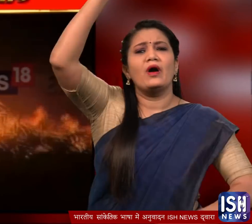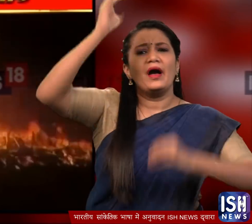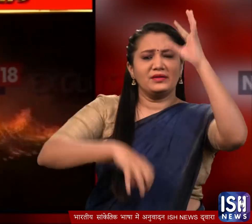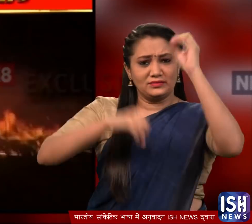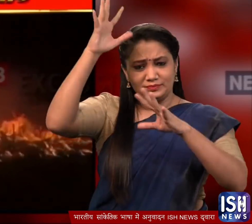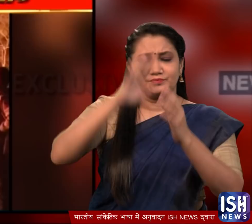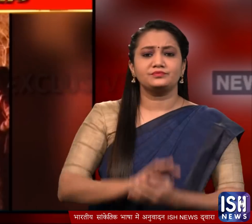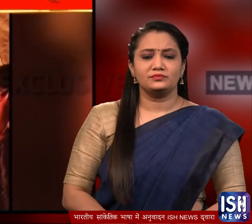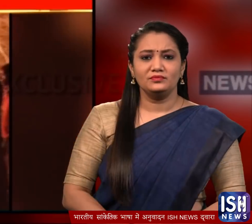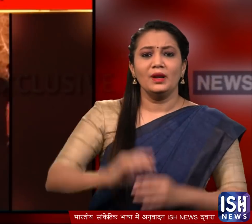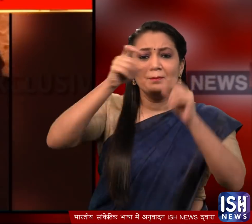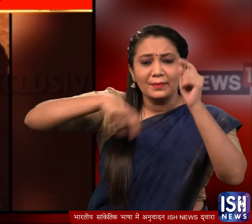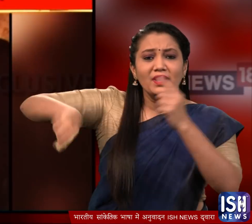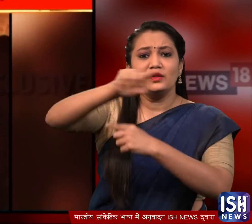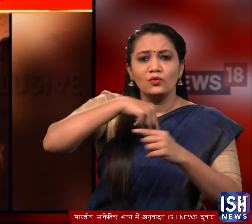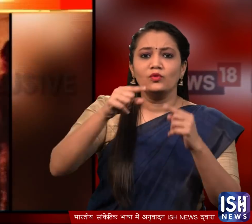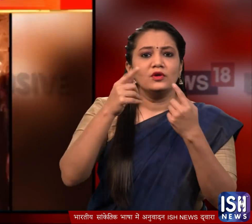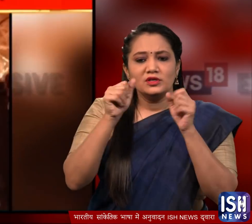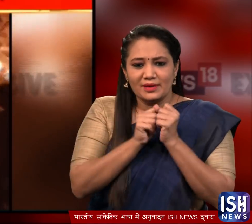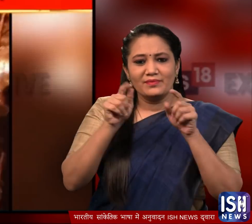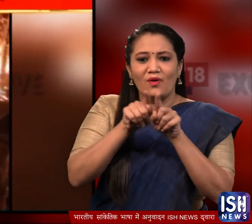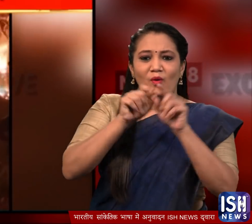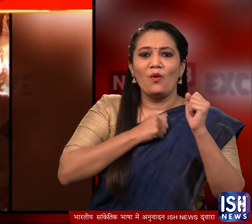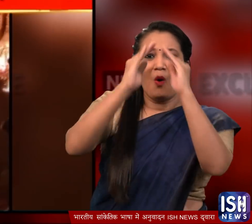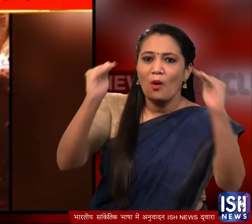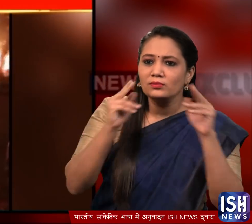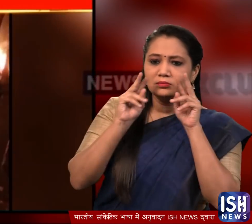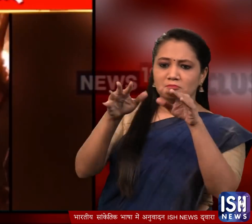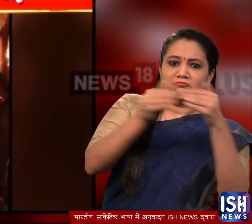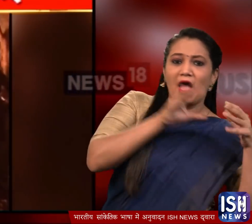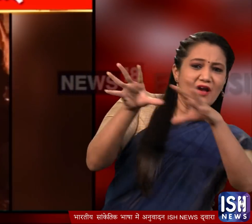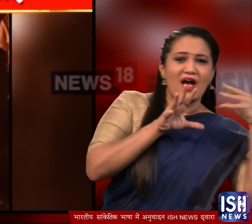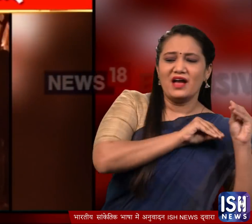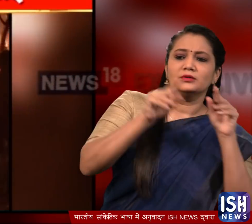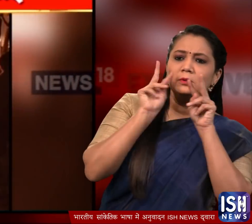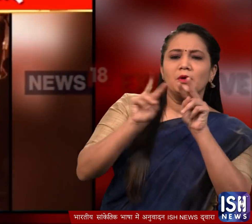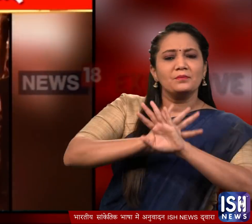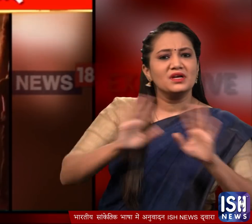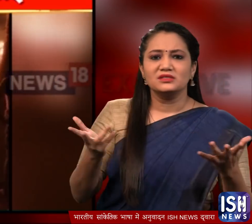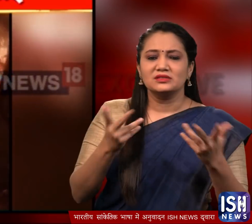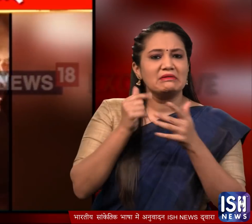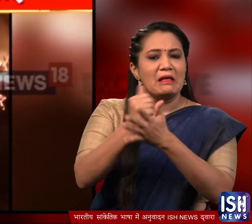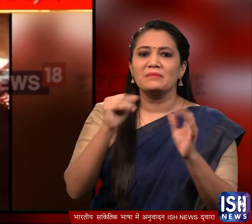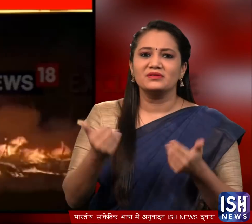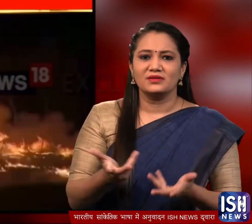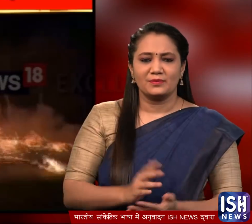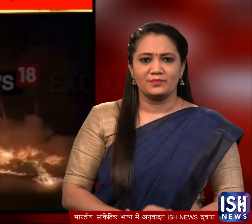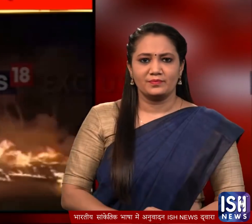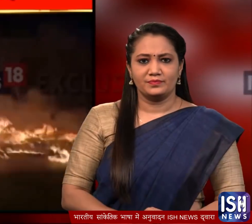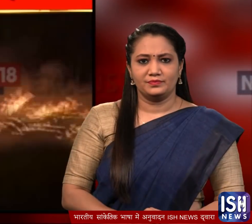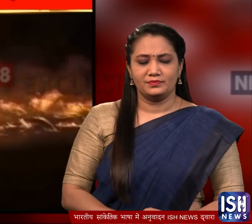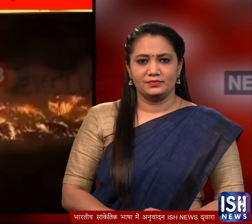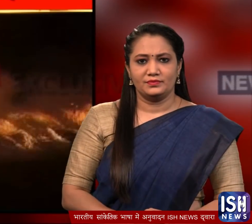दिखी। ऐसे में इन मकानों में रहने वाले लोगों के पास अपनी बर्बादी का मंजर देखने के अलावा कोई दूसरा चारा नहीं बचा।